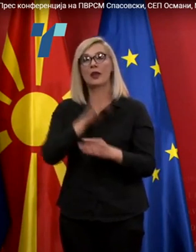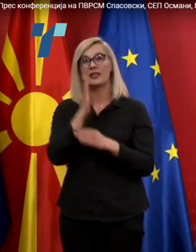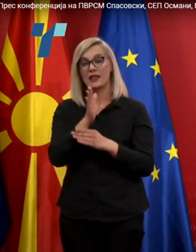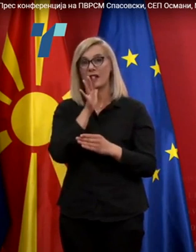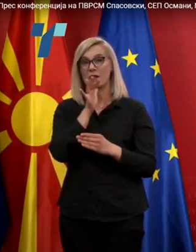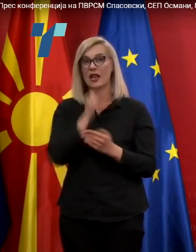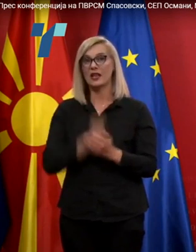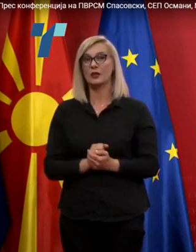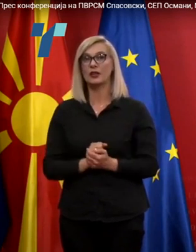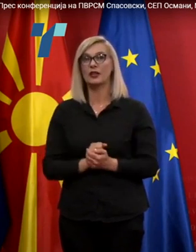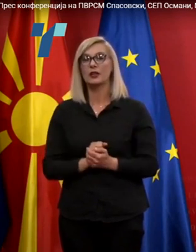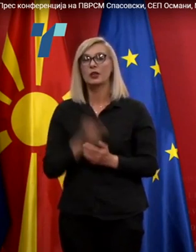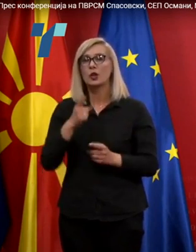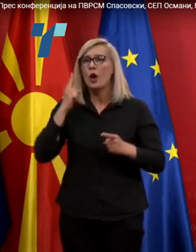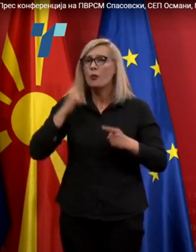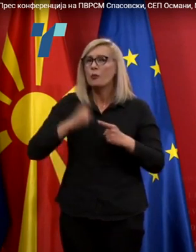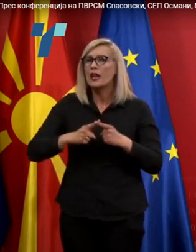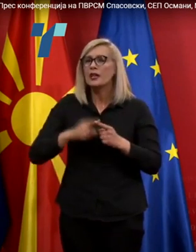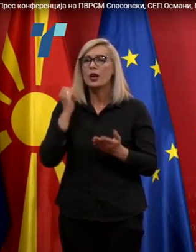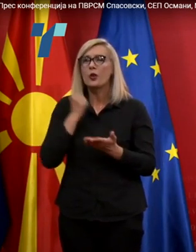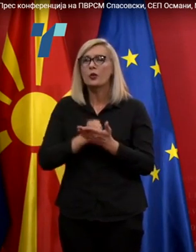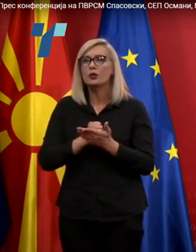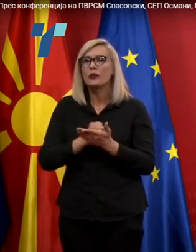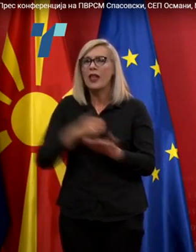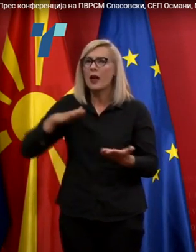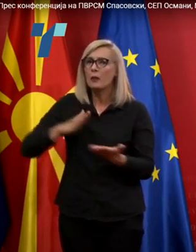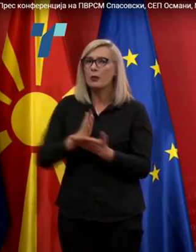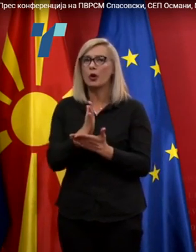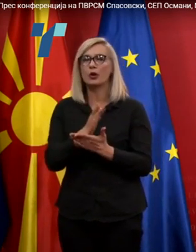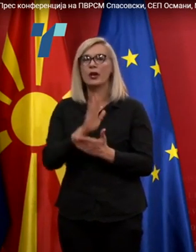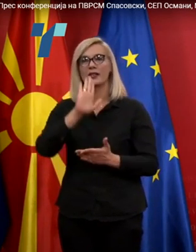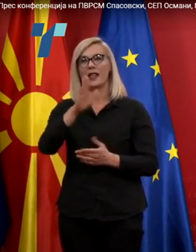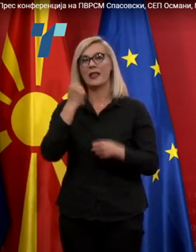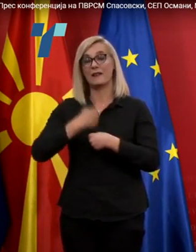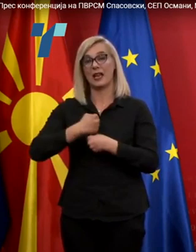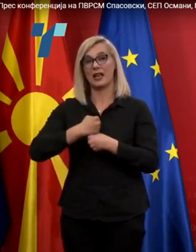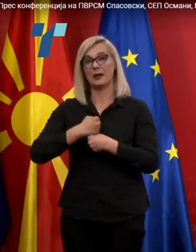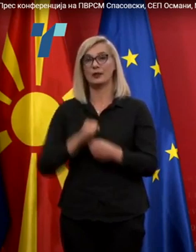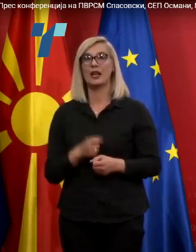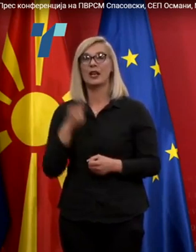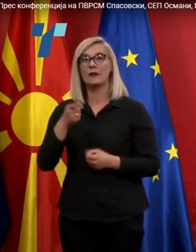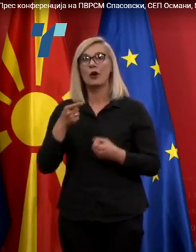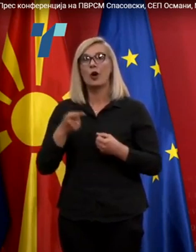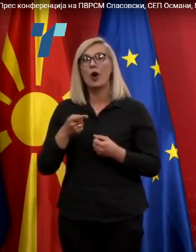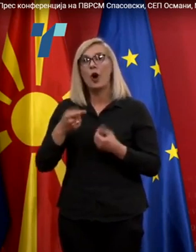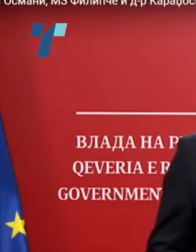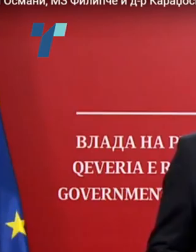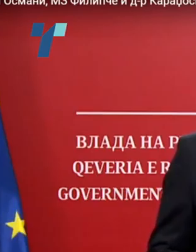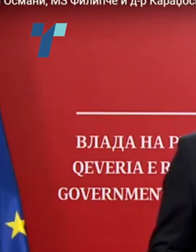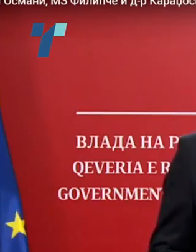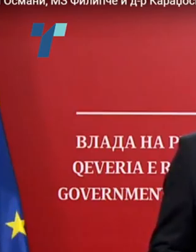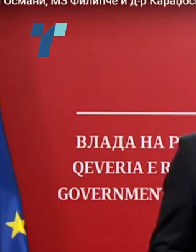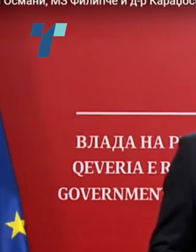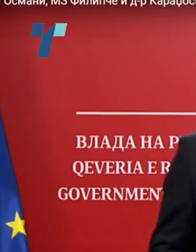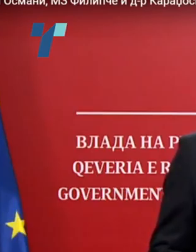Македонија со прецизно утврден соодветен протокол за нивна работа во отворените делови.